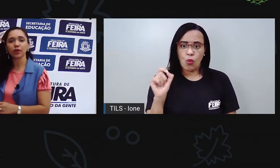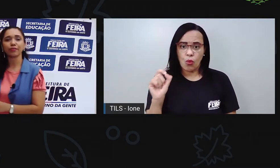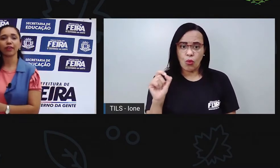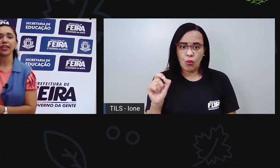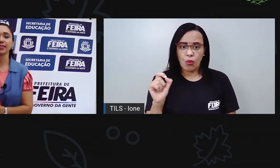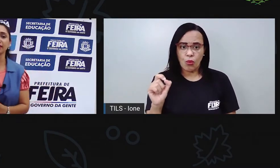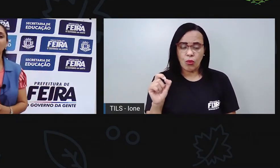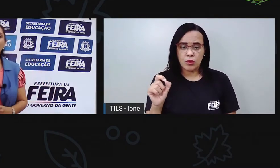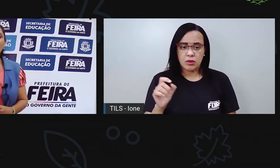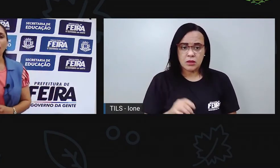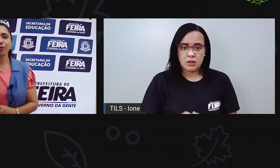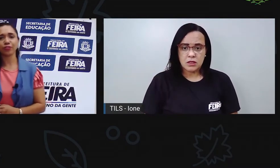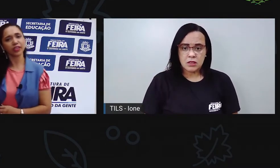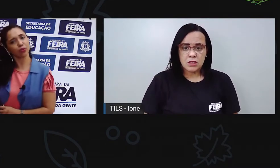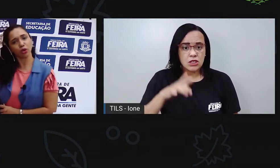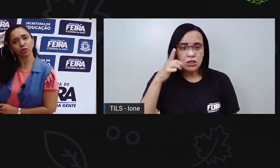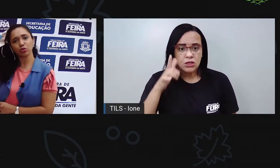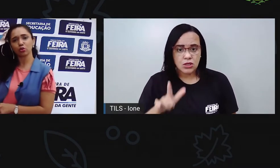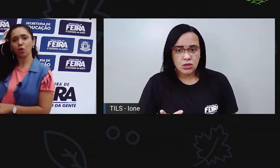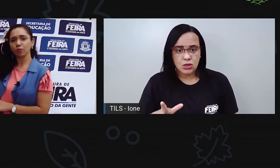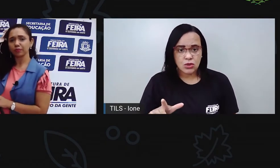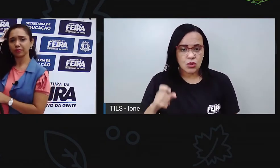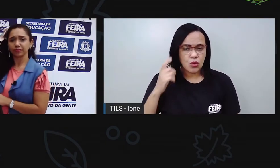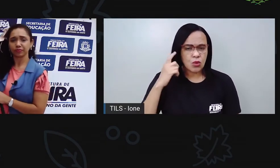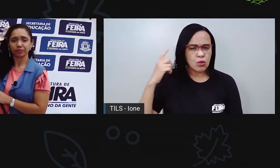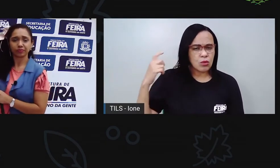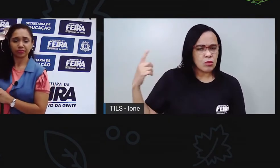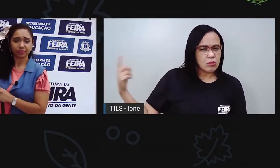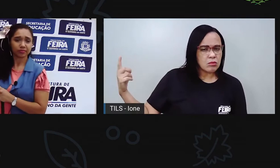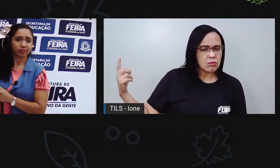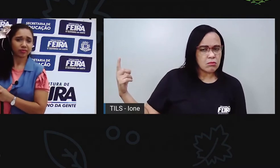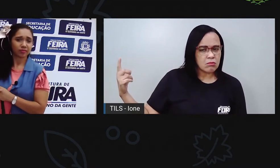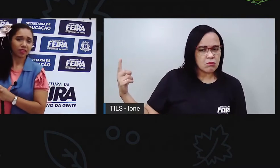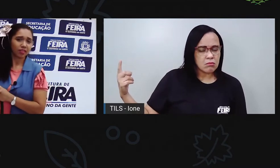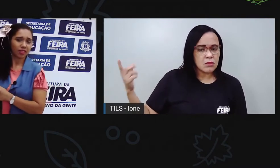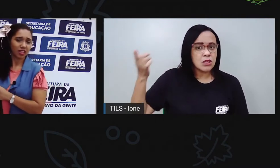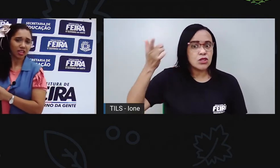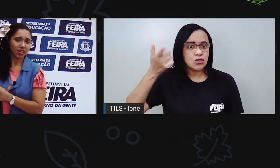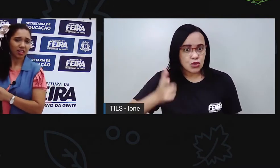Mais uma vez, ouviram outro som.